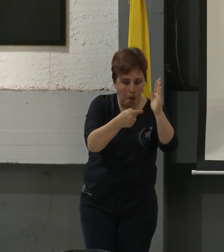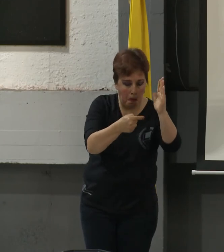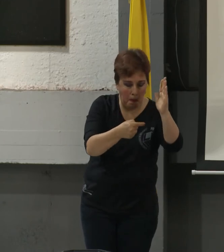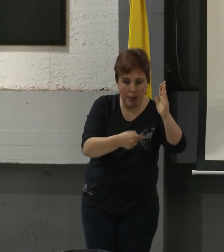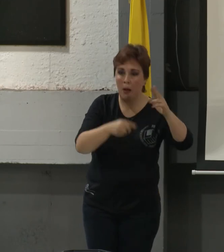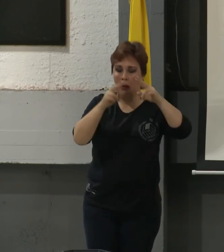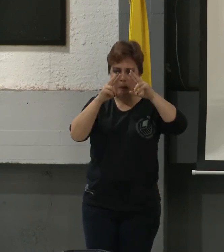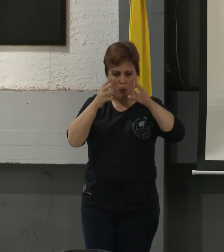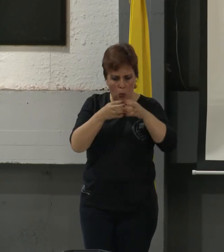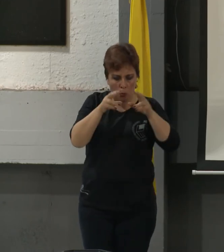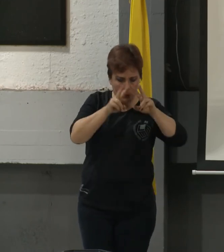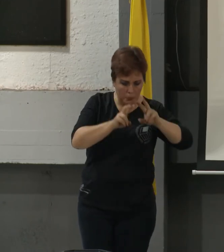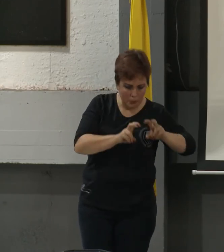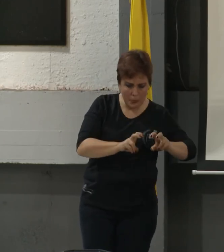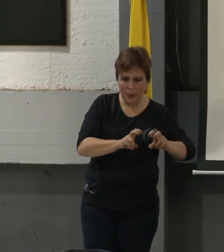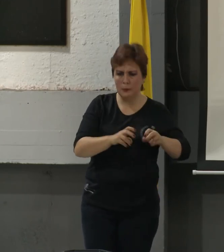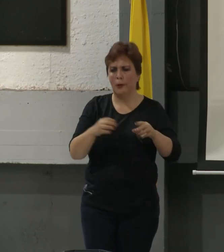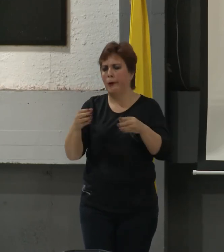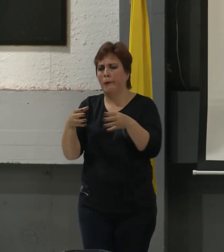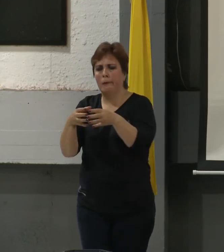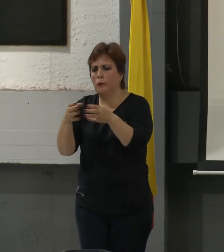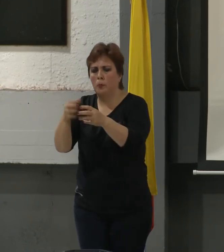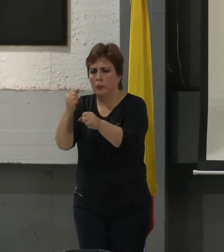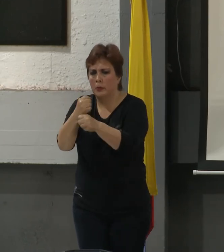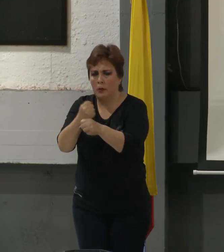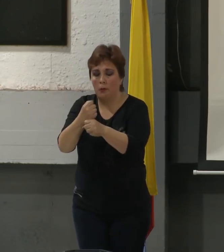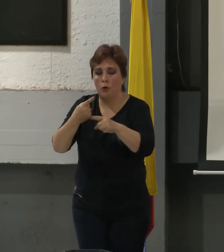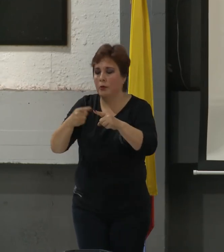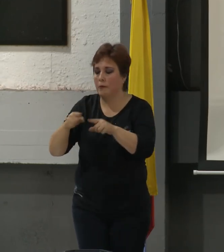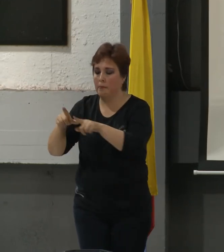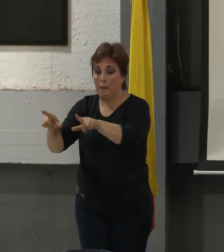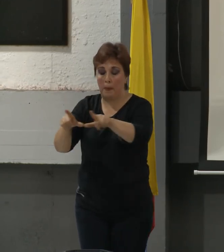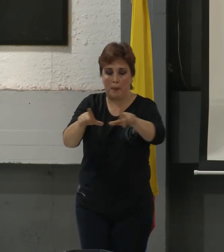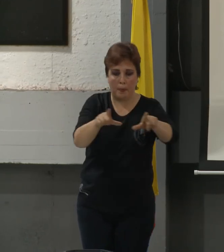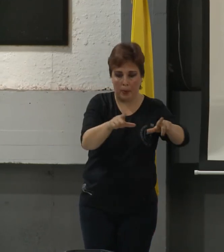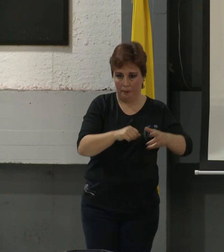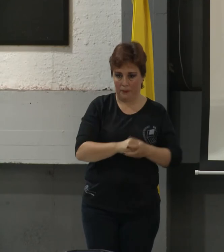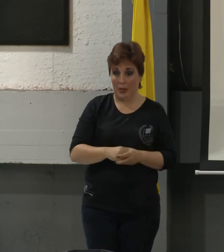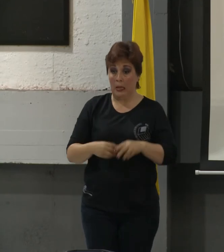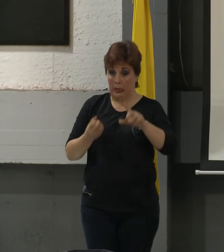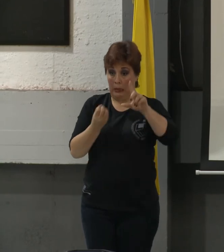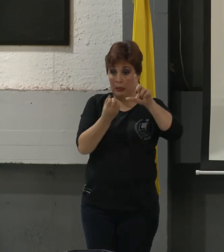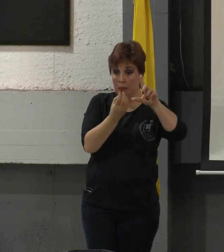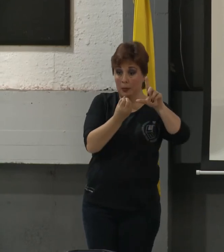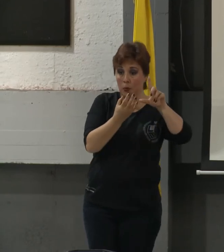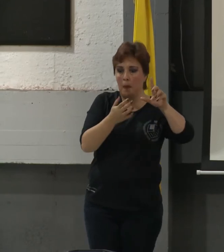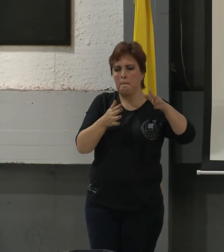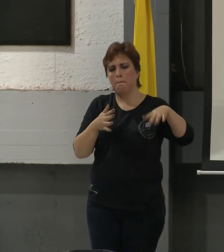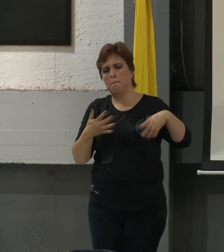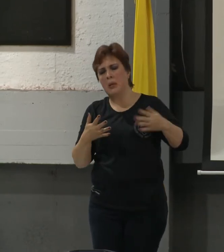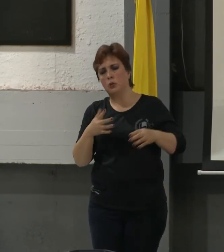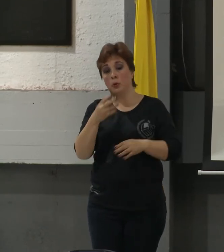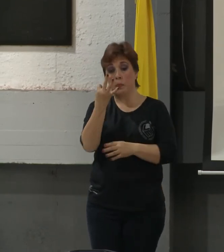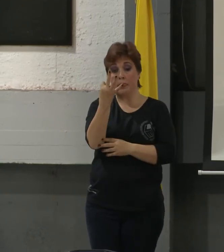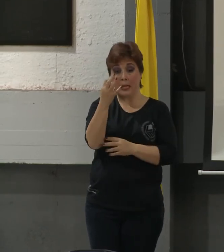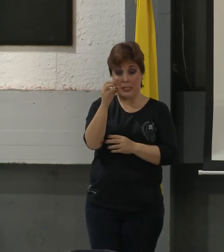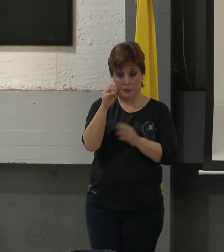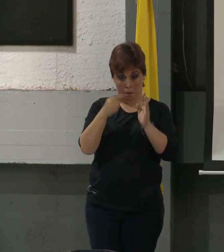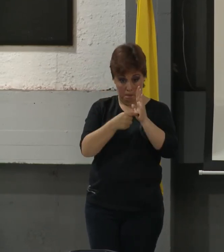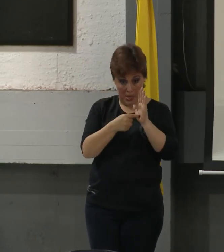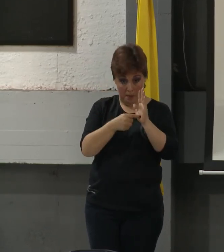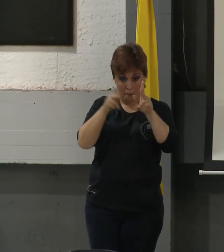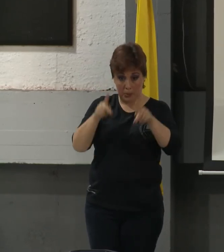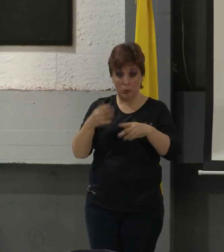poblacionales y contextos la licenciatura cuenta con alrededor de 3000 egresados 600 de los cuales se han graduado